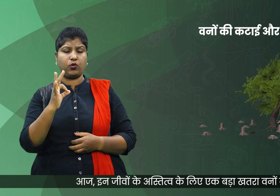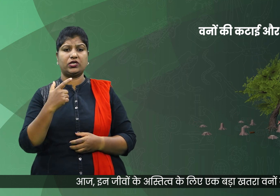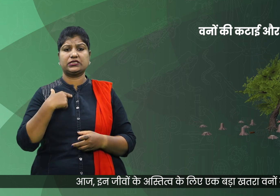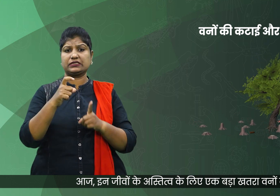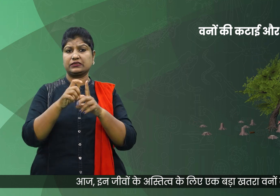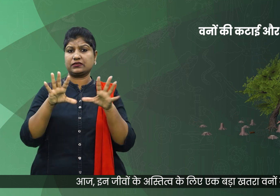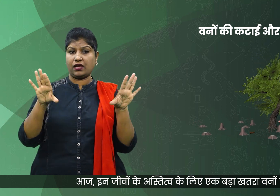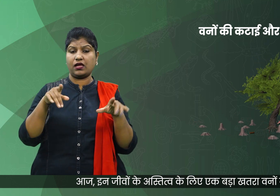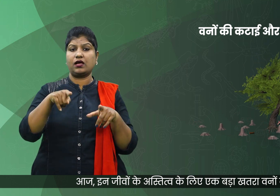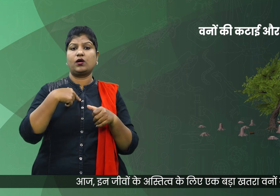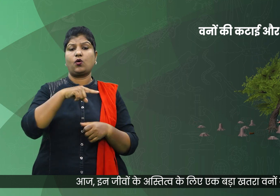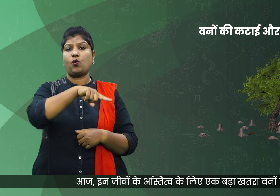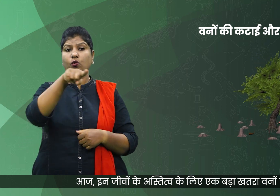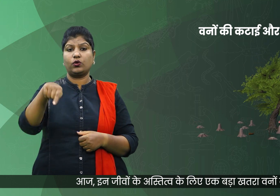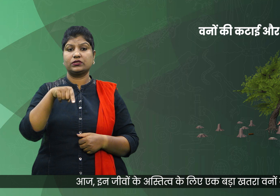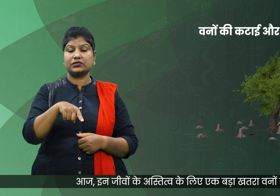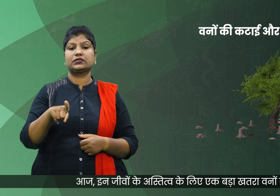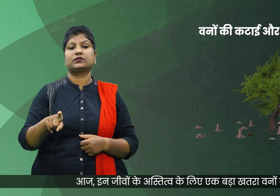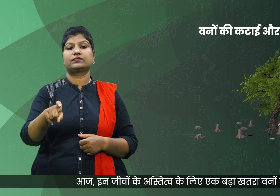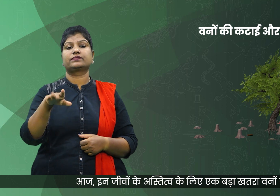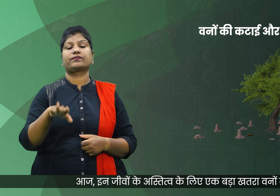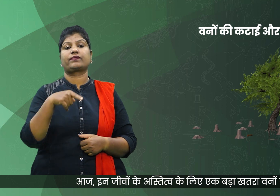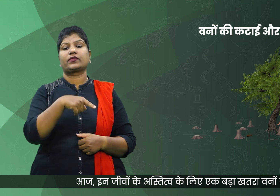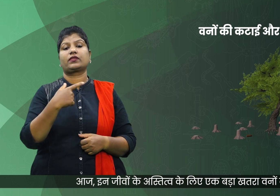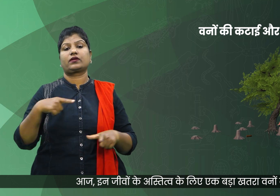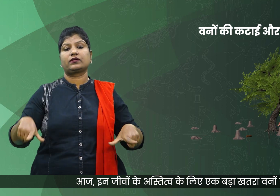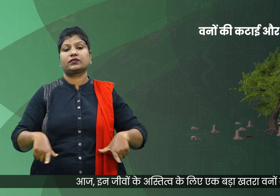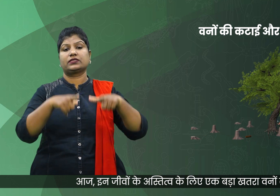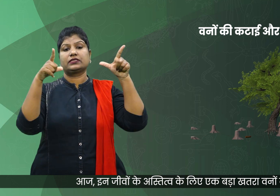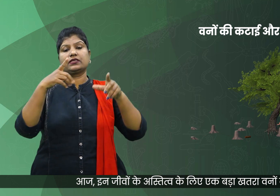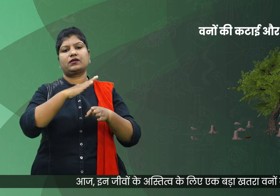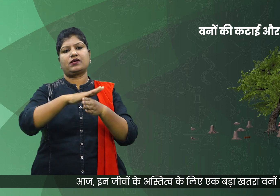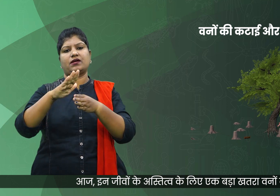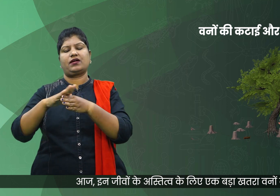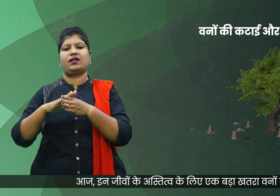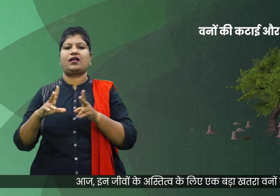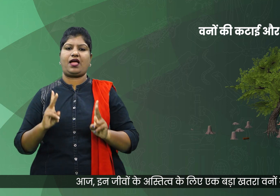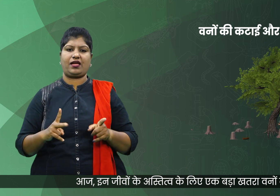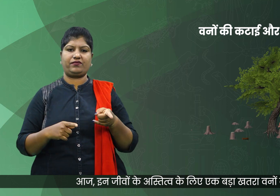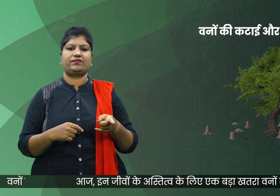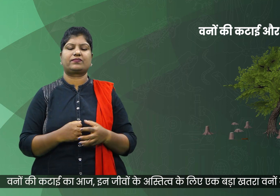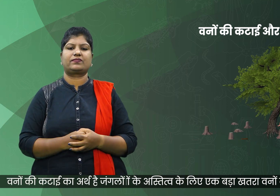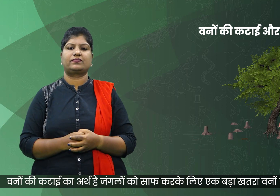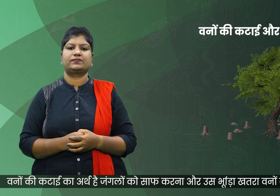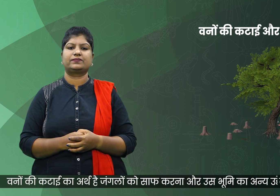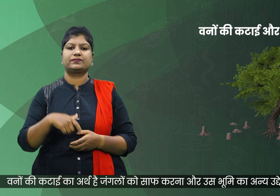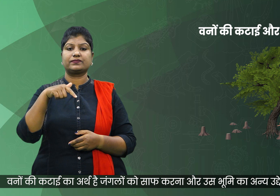की कटाई है। वनों की कटाई का